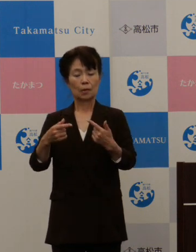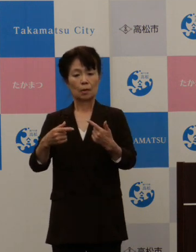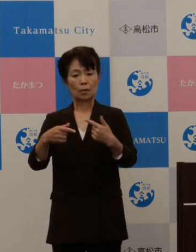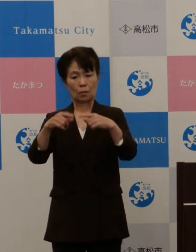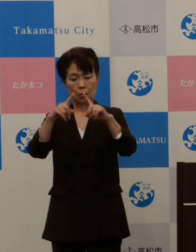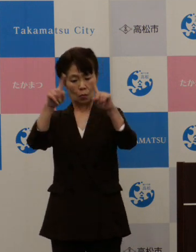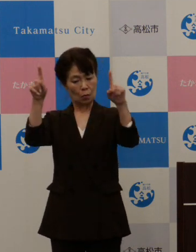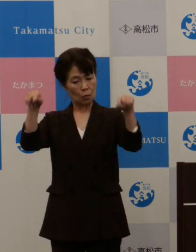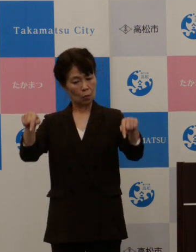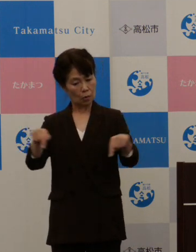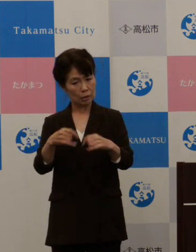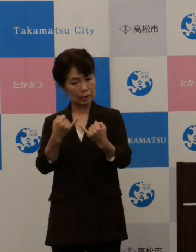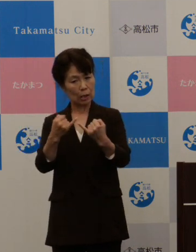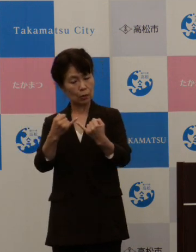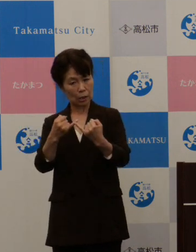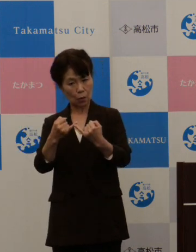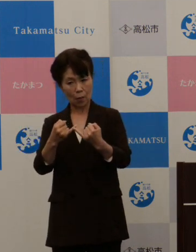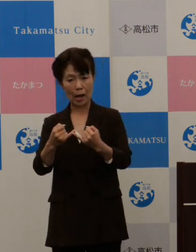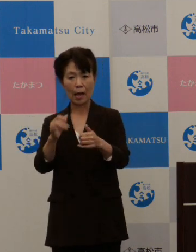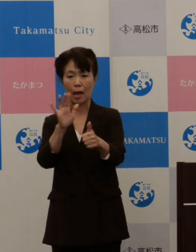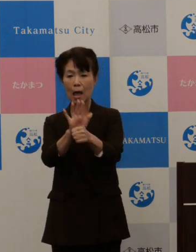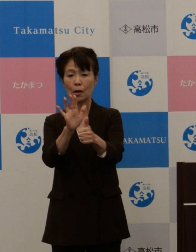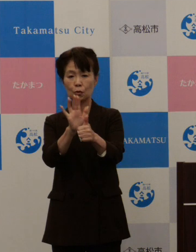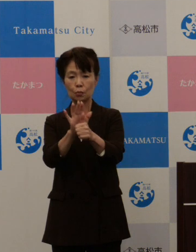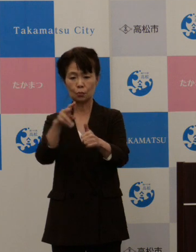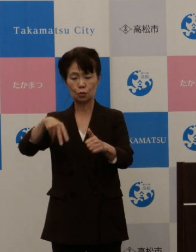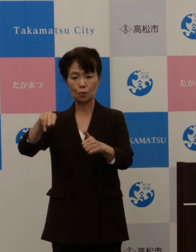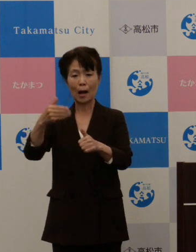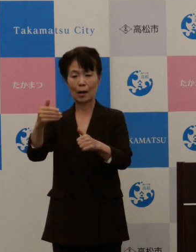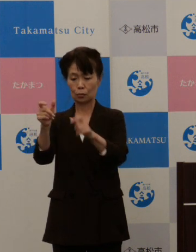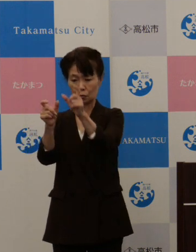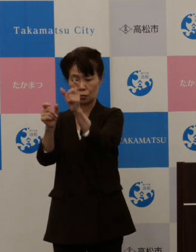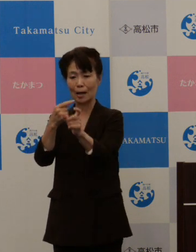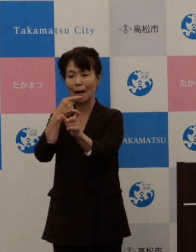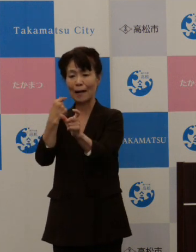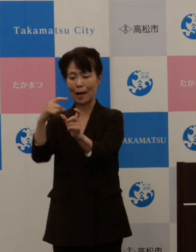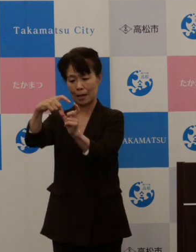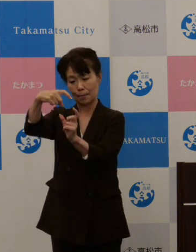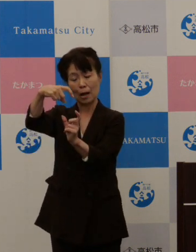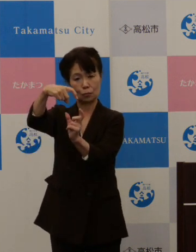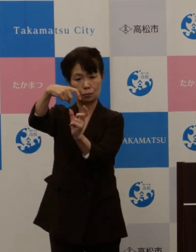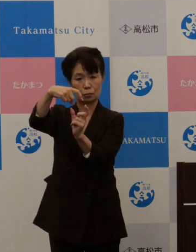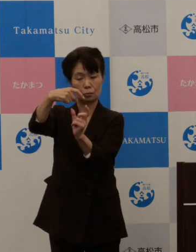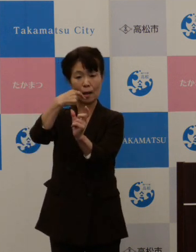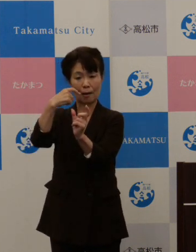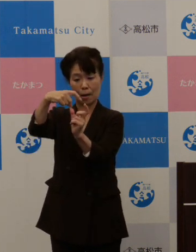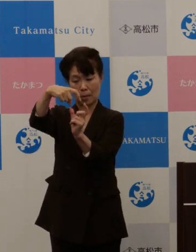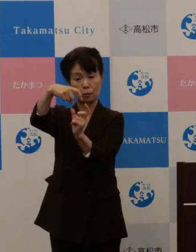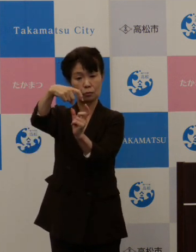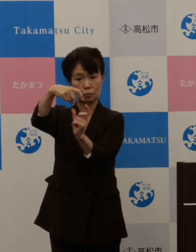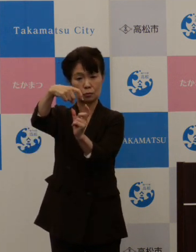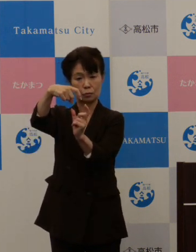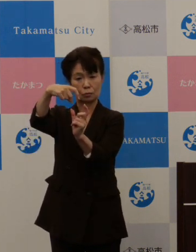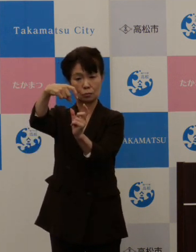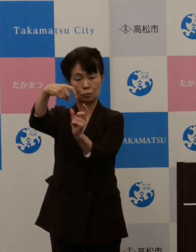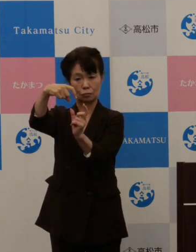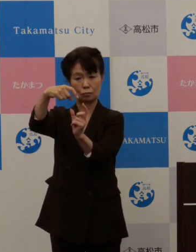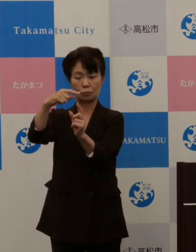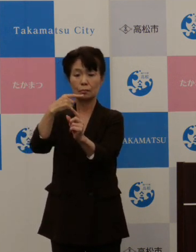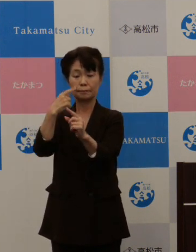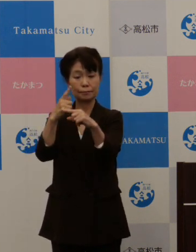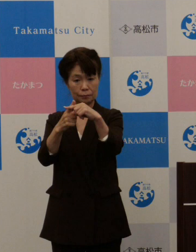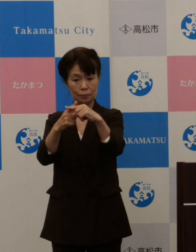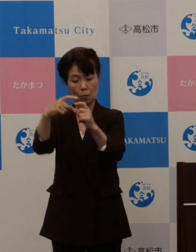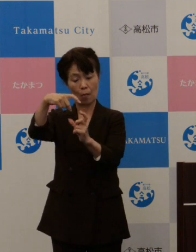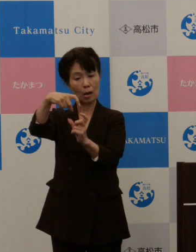旨のものとしてヘルプマークというのはございます。これはあの赤いあの札に十字のマークをつ